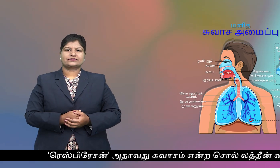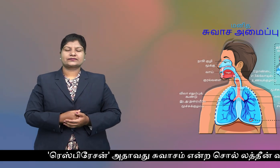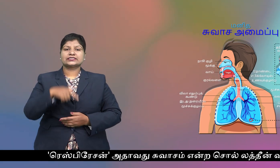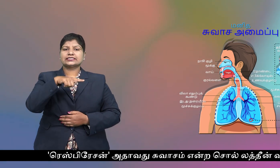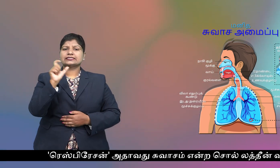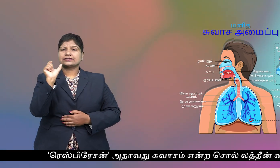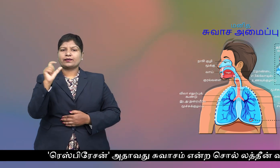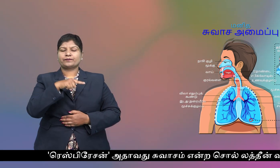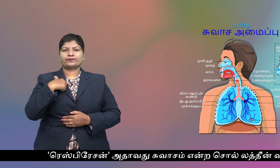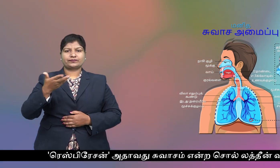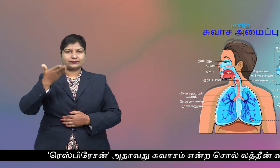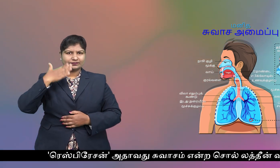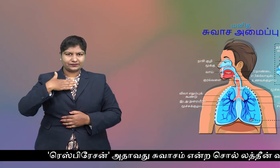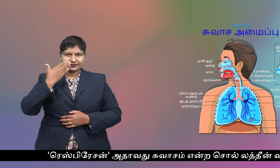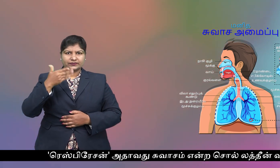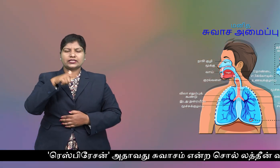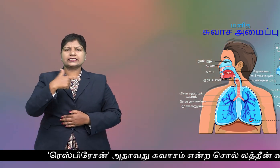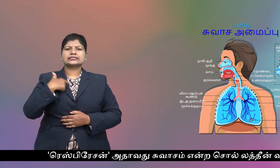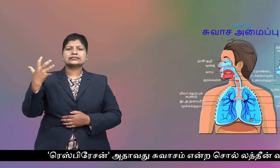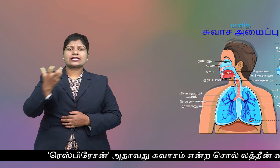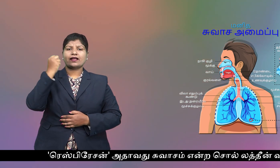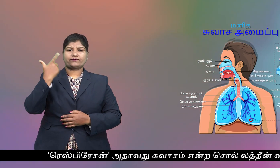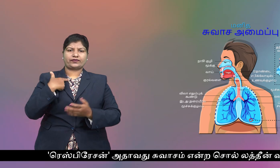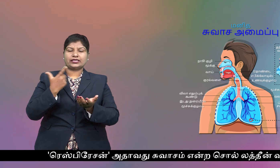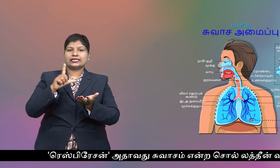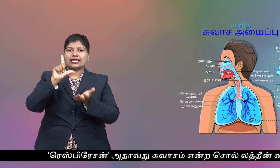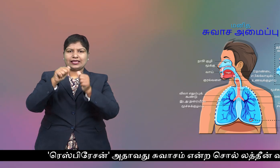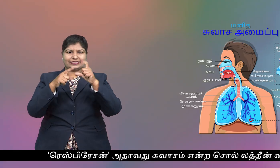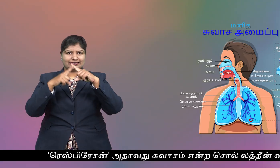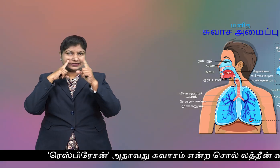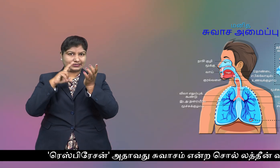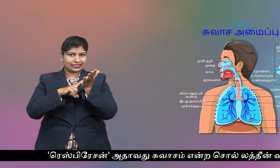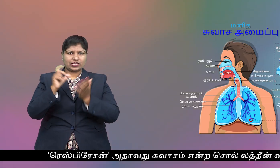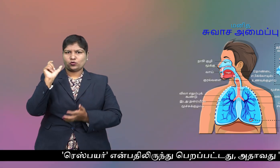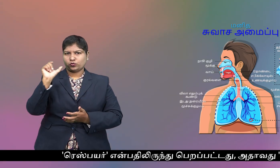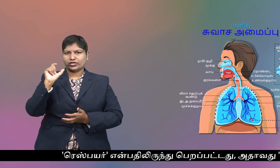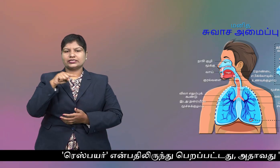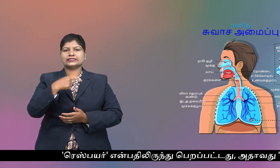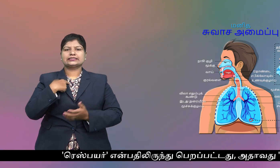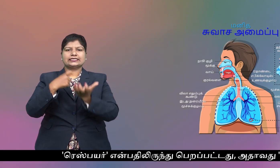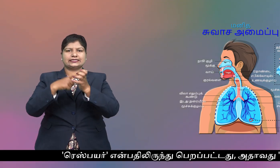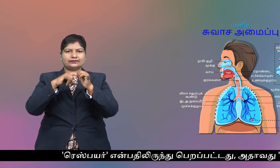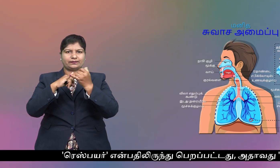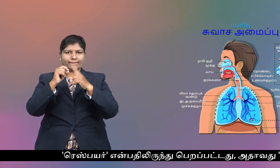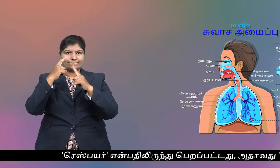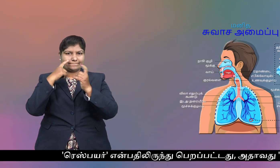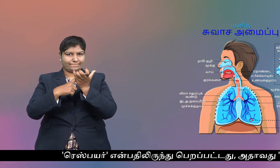ரெஸ்பிரேஷன் அதாவது சுவாசம் என்ற சொல் லத்தீன் வார்த்தையான ரெஸ்பயர் என்பதிலிருந்து